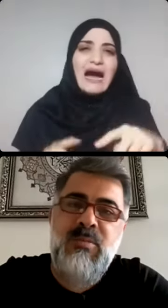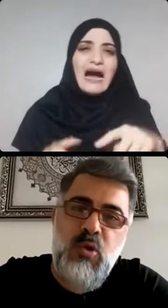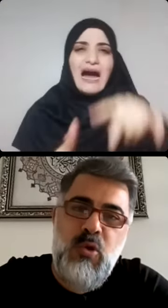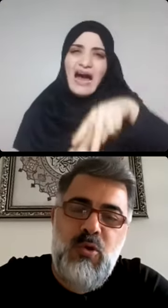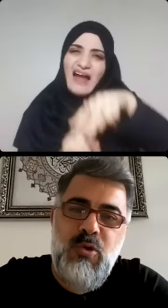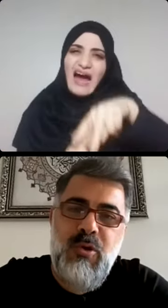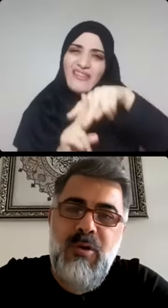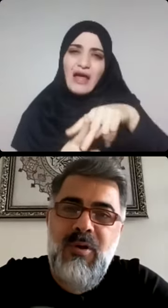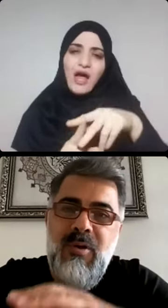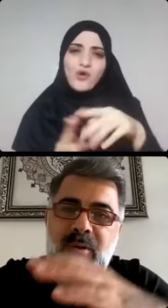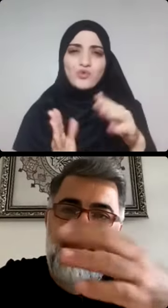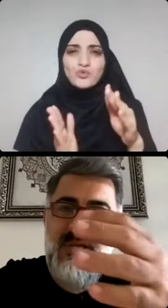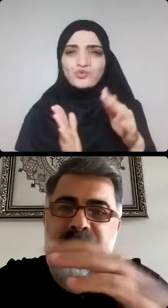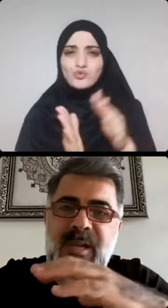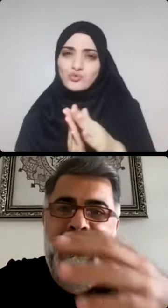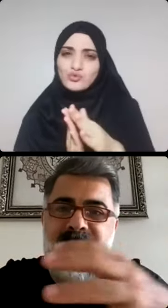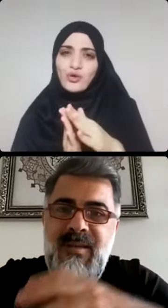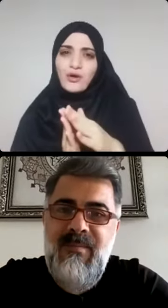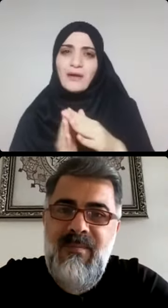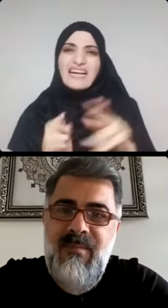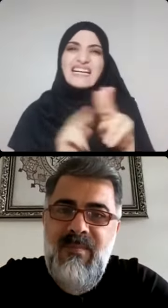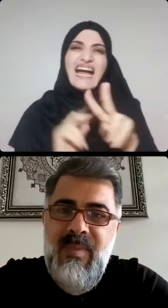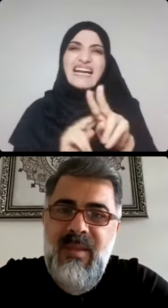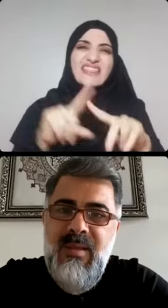katırdan büyük bir binekti.